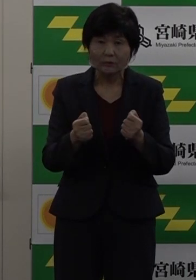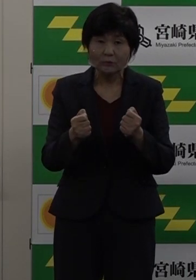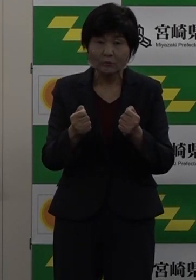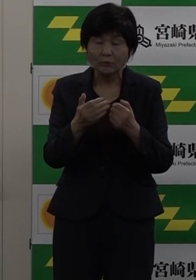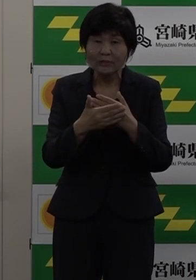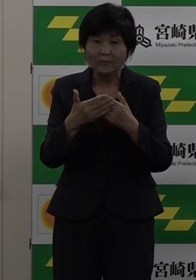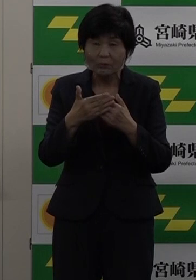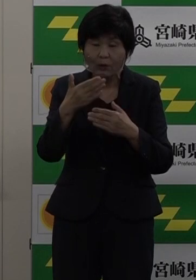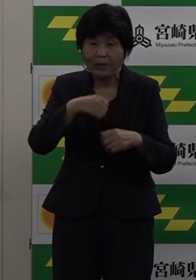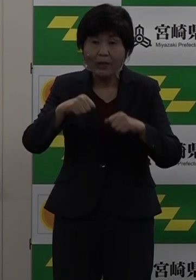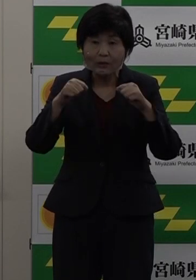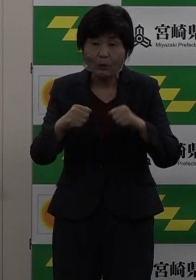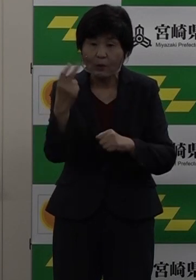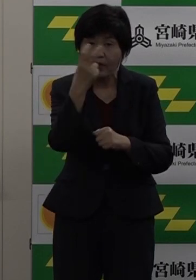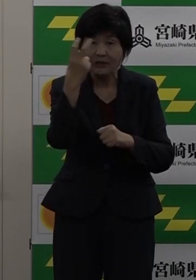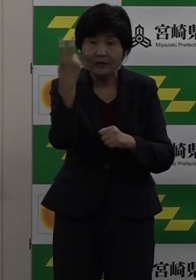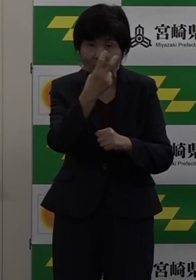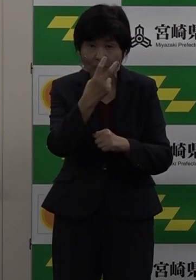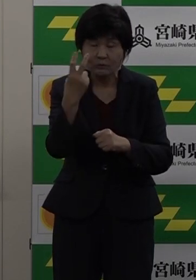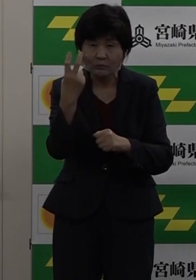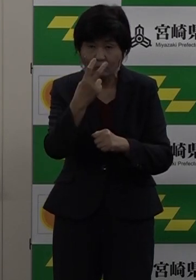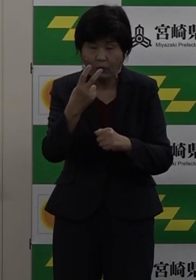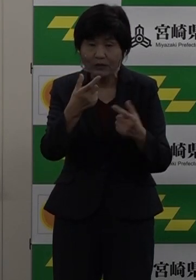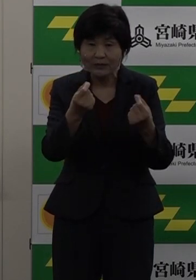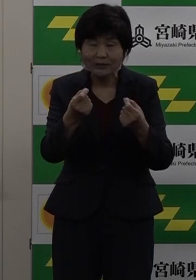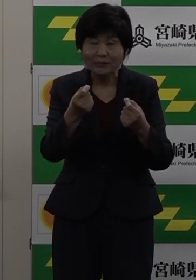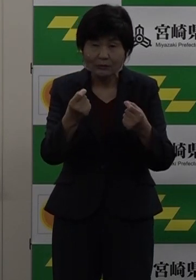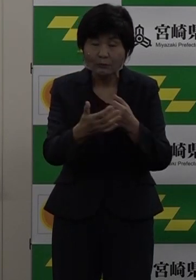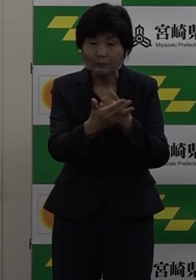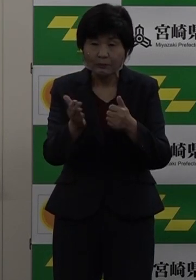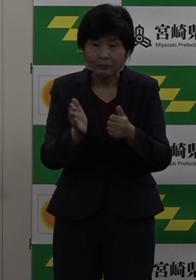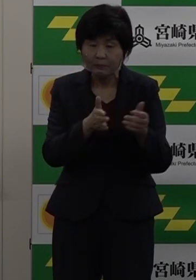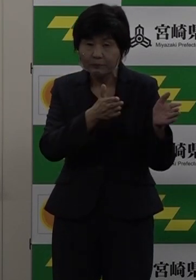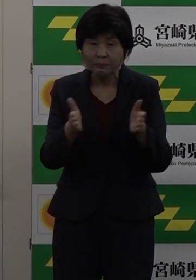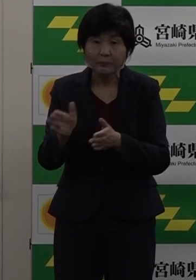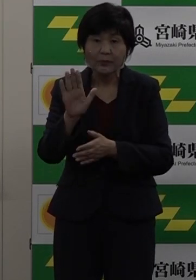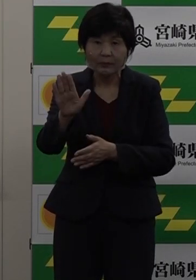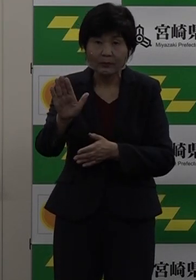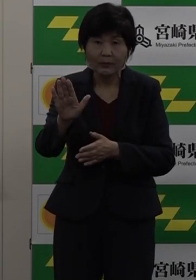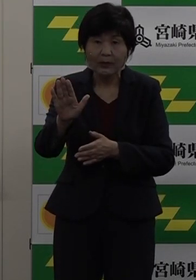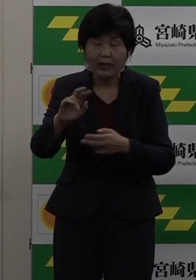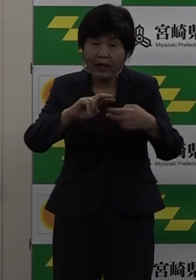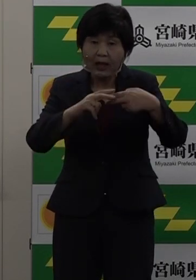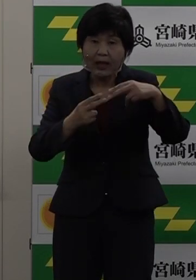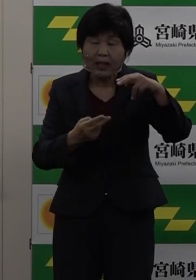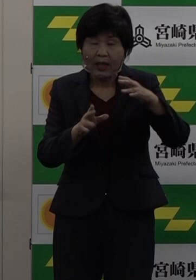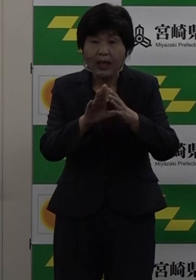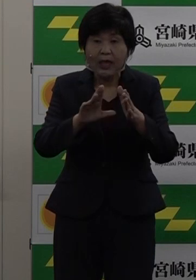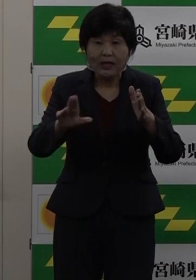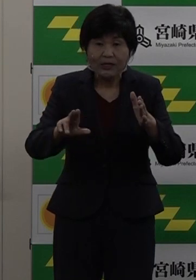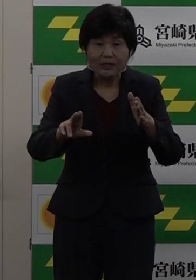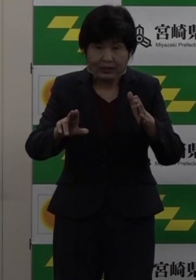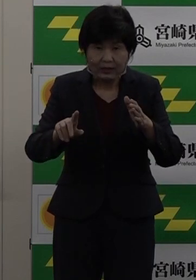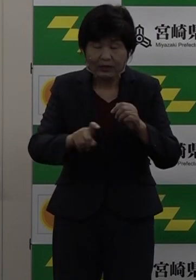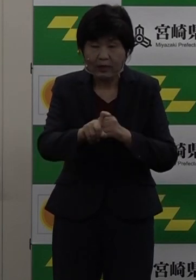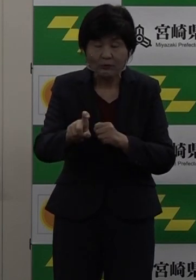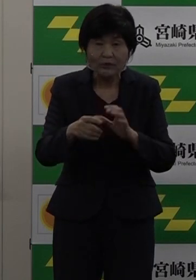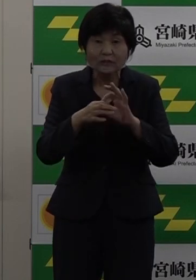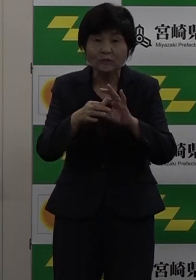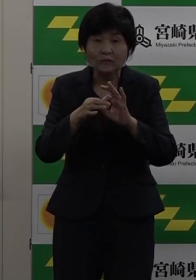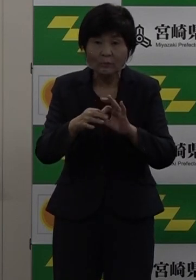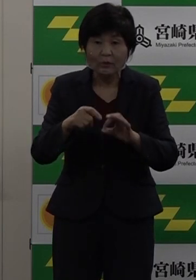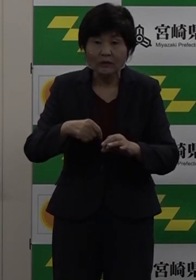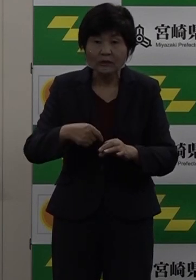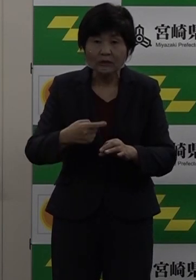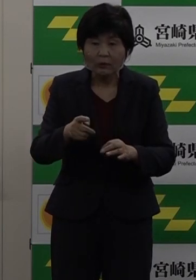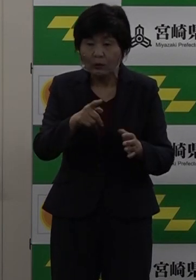観察の確保、それから変異株についてもですね、自前でゲノム解析できるような機器を今